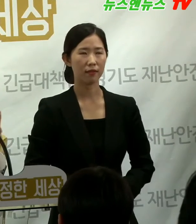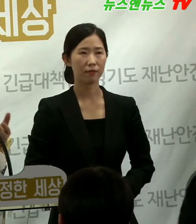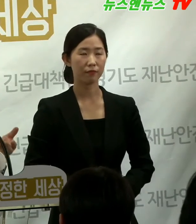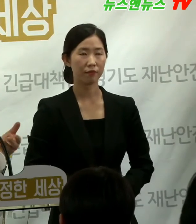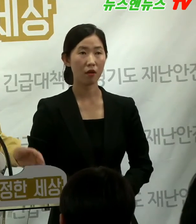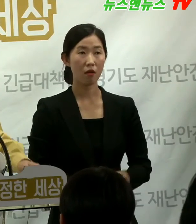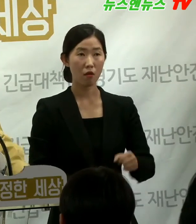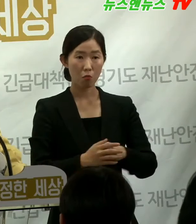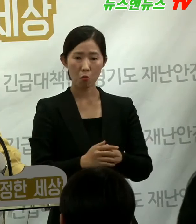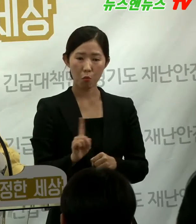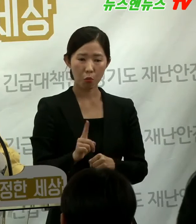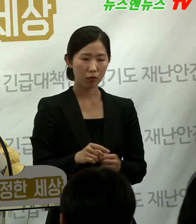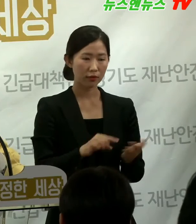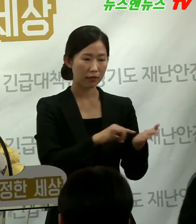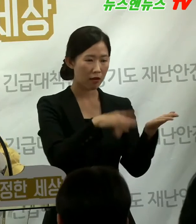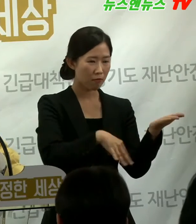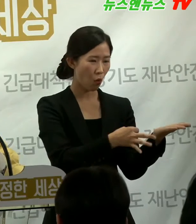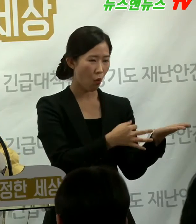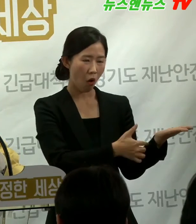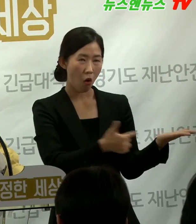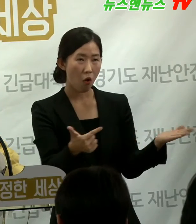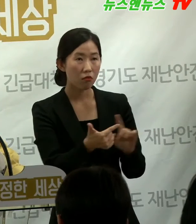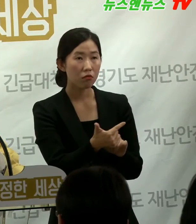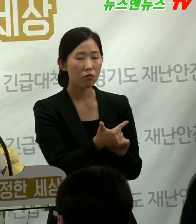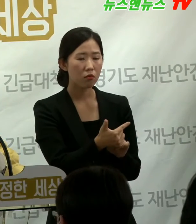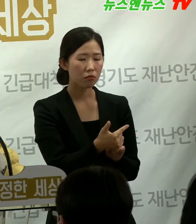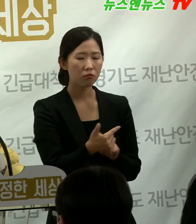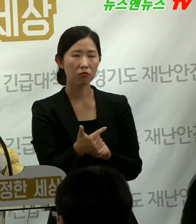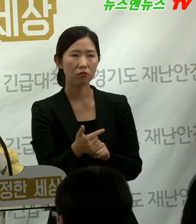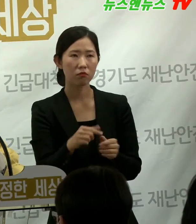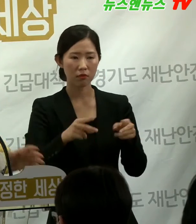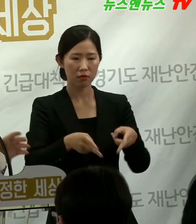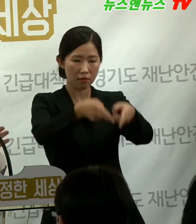다리 이용을 똑같이 하지 않습니까? 그런데 이